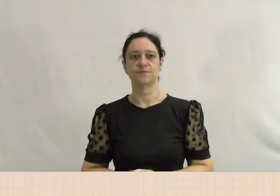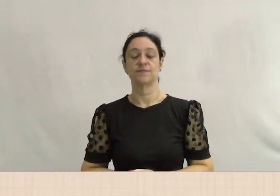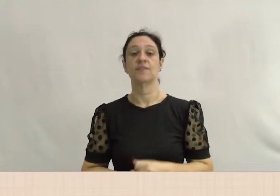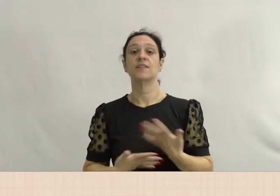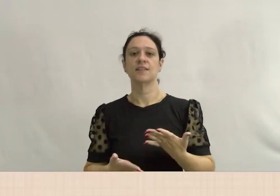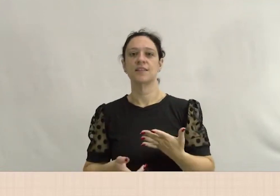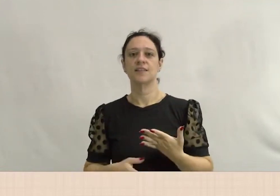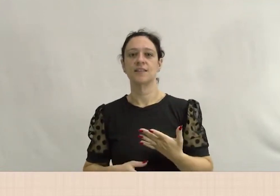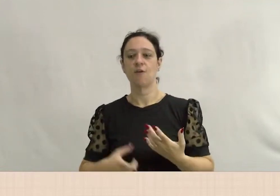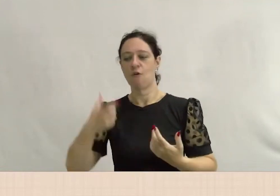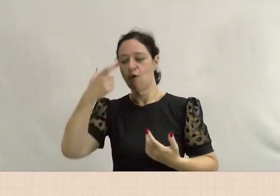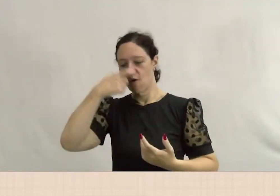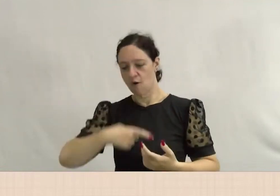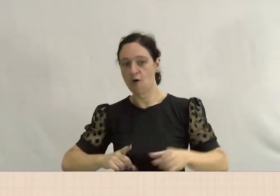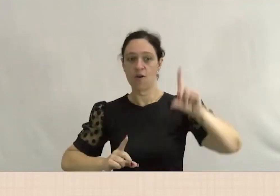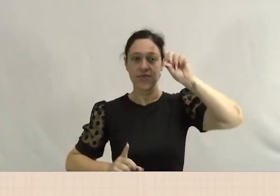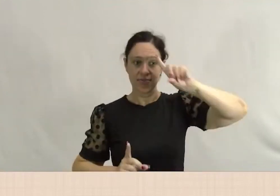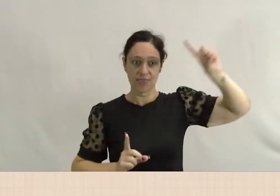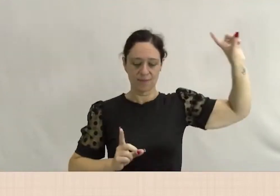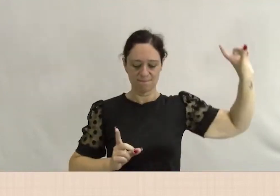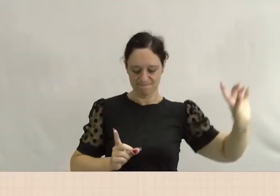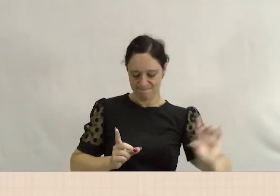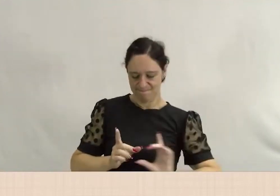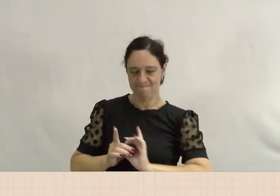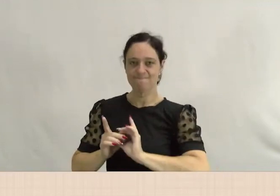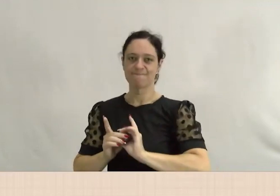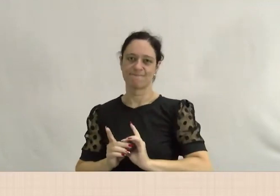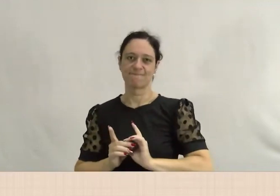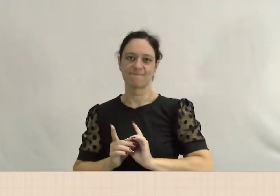A reconexão do homem com Deus.